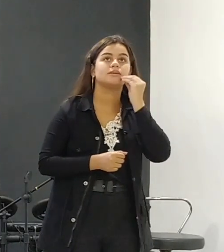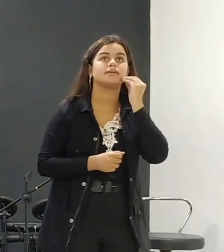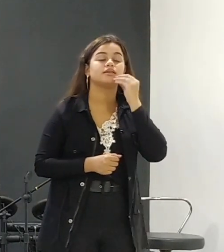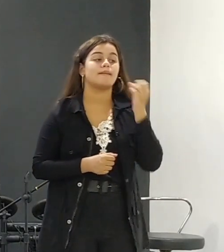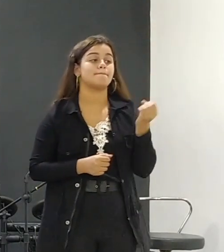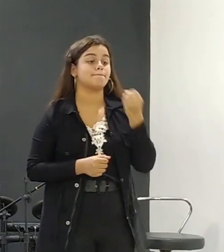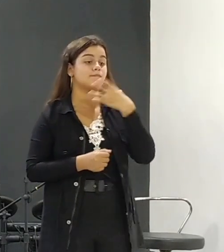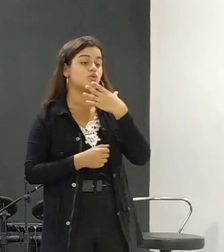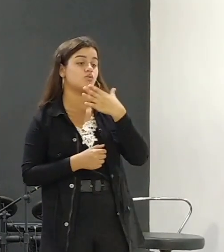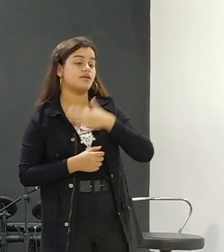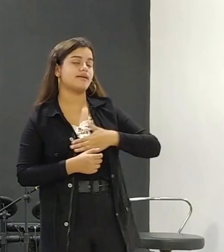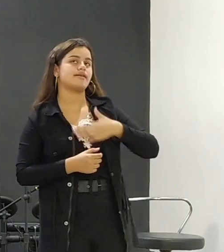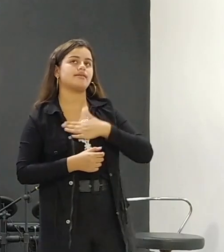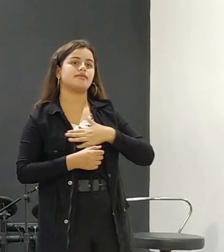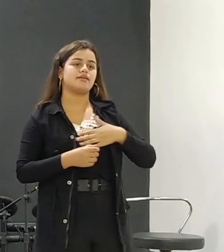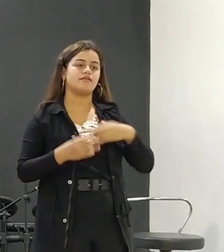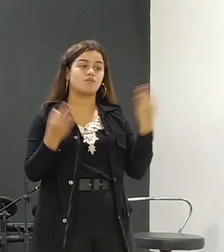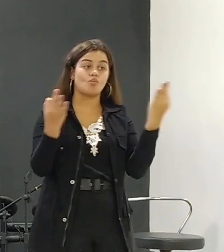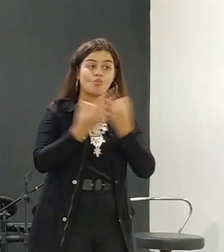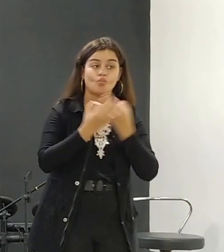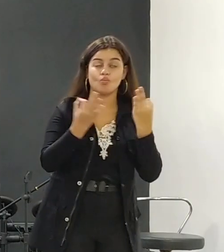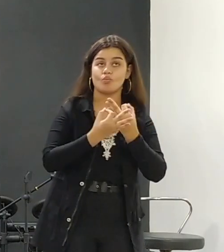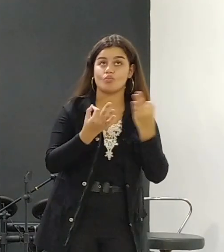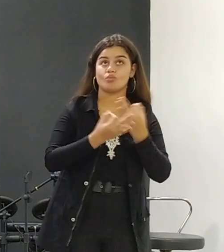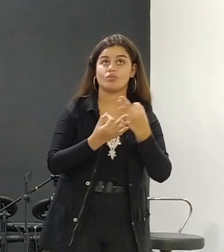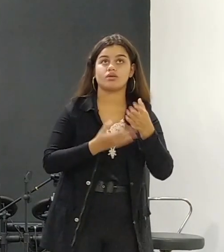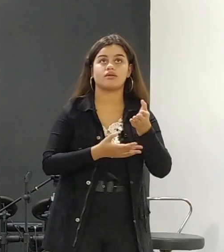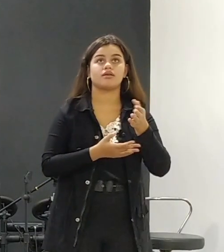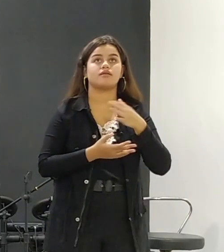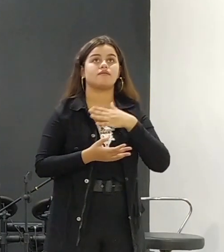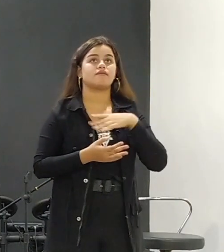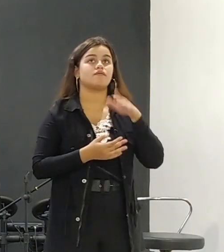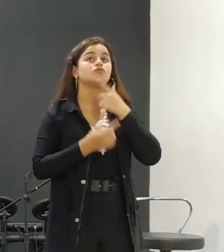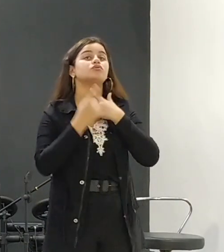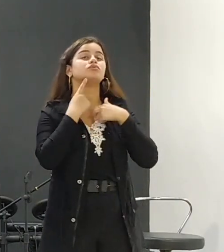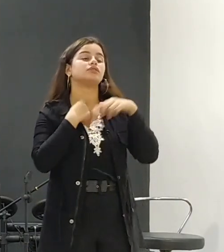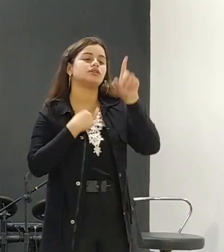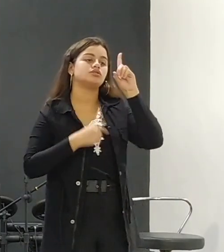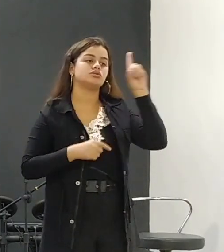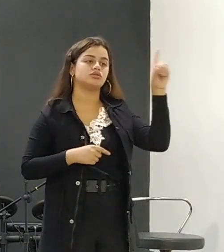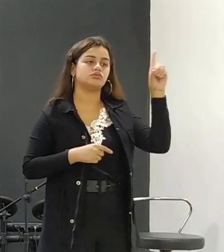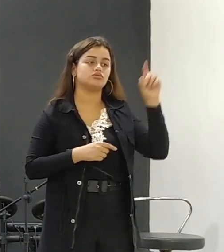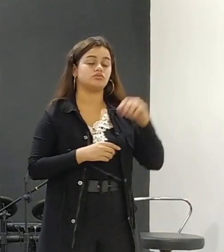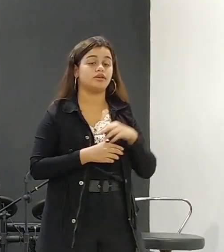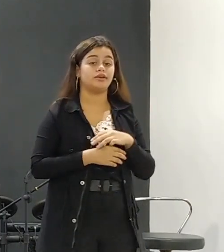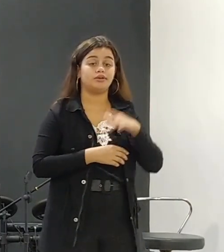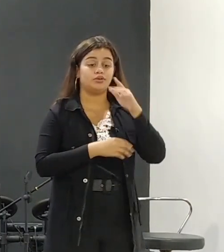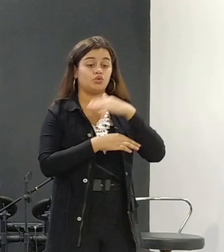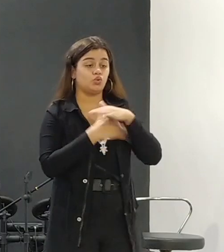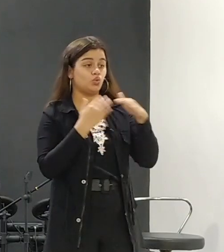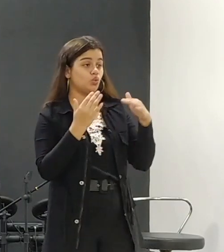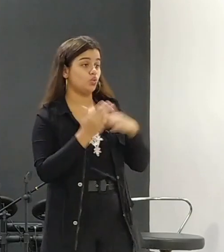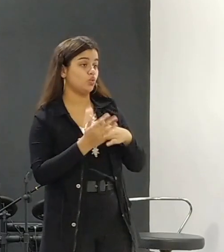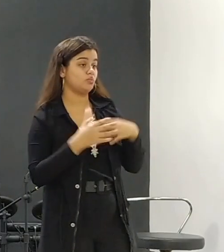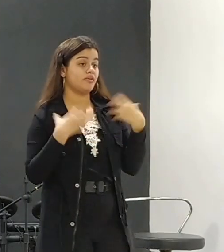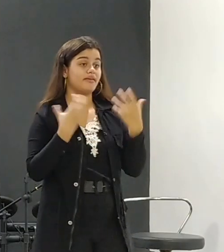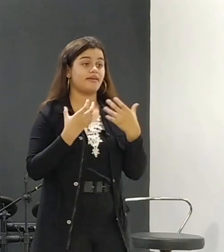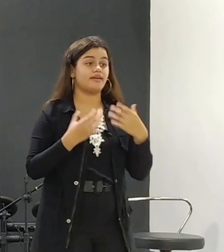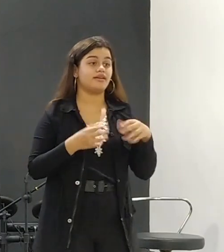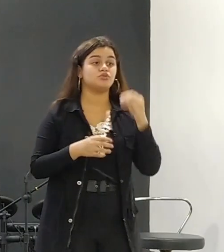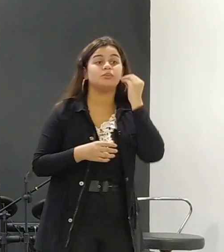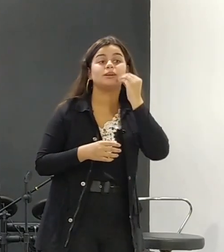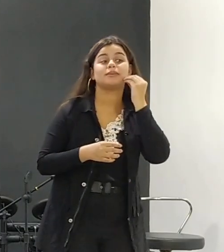a boa, agradável, perfeita e perfeita vontade de Deus. Todo mundo quer experimentar